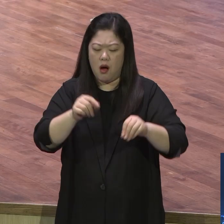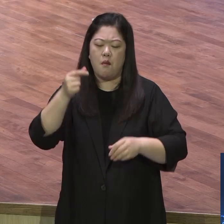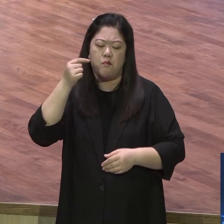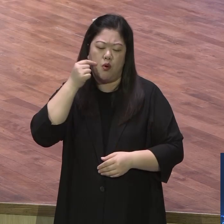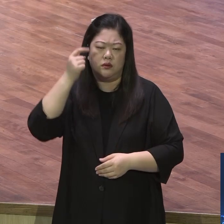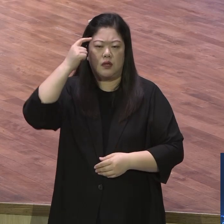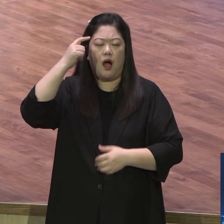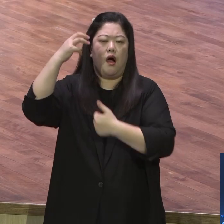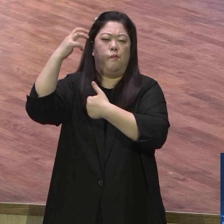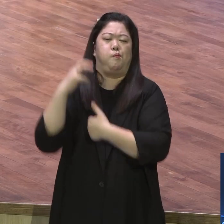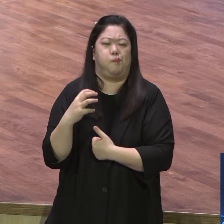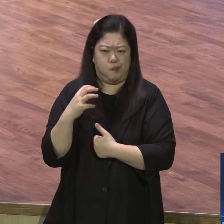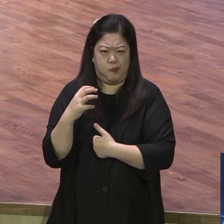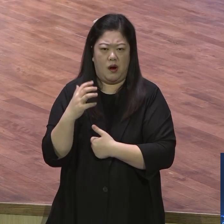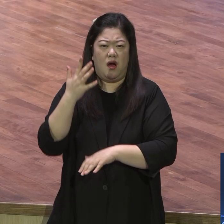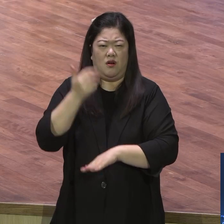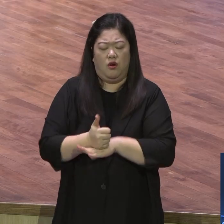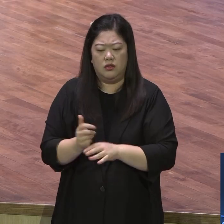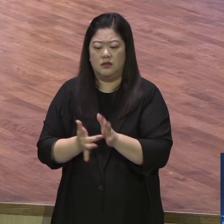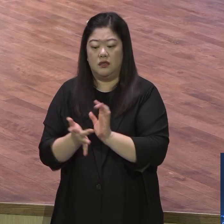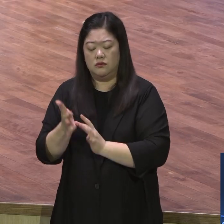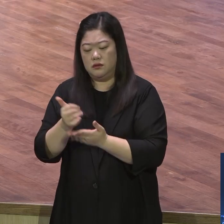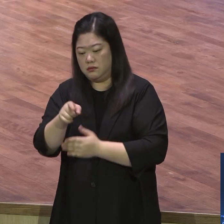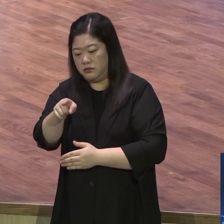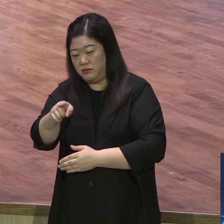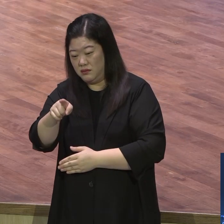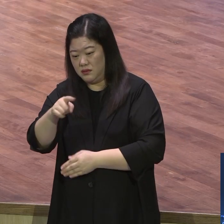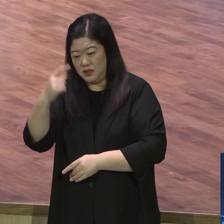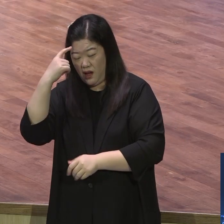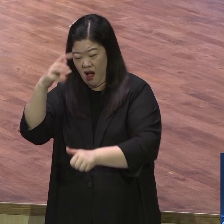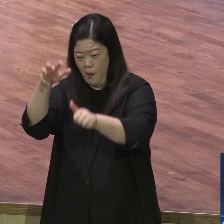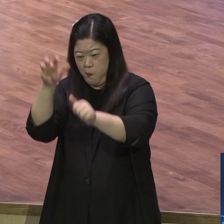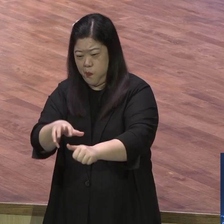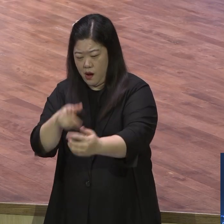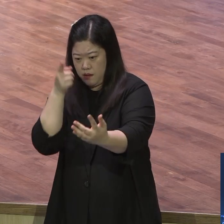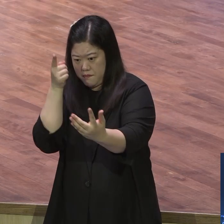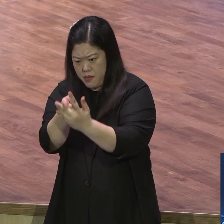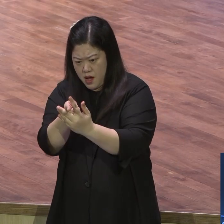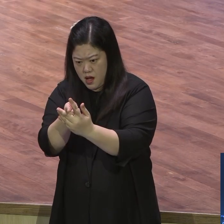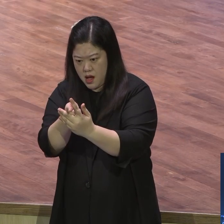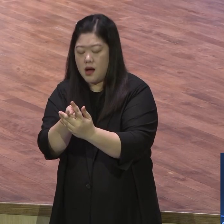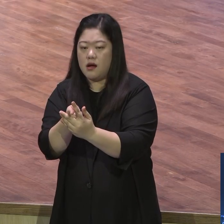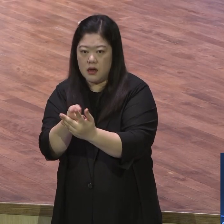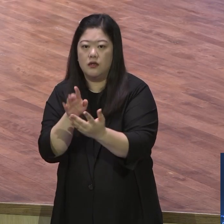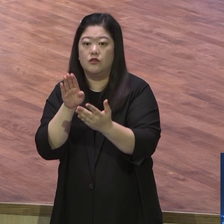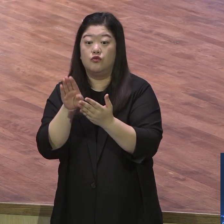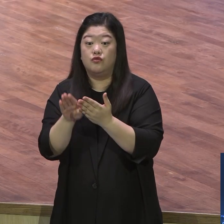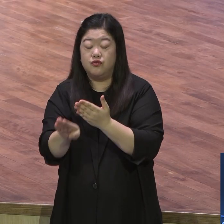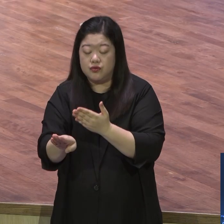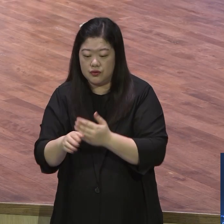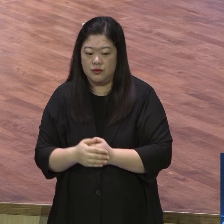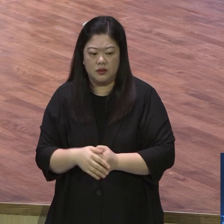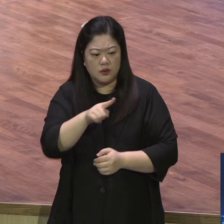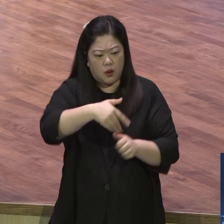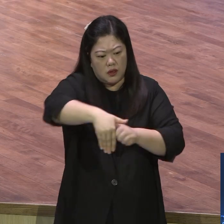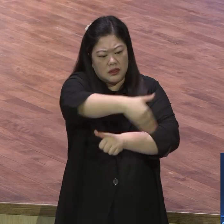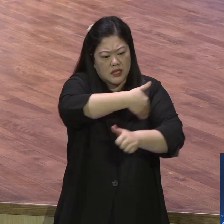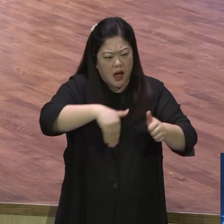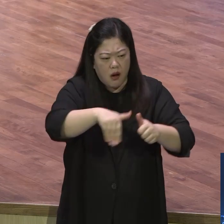예수님께서 너무 잘하시고 너무 잘하시고 그 상황을 너무 잘하시고